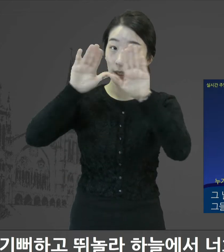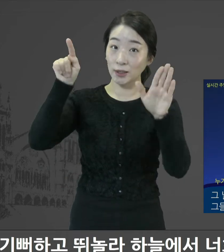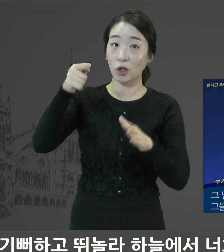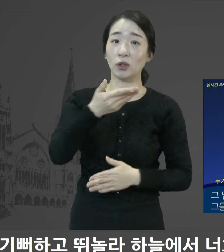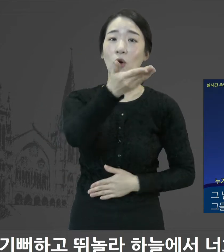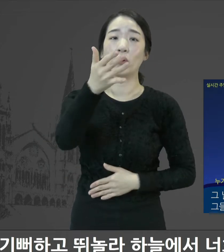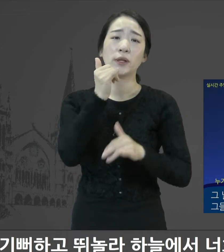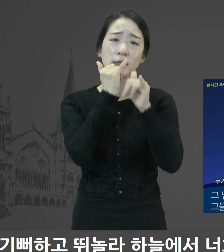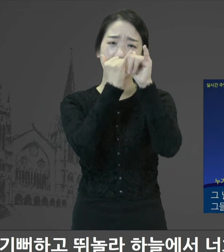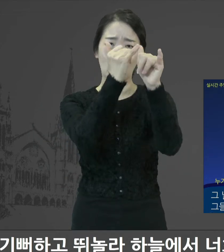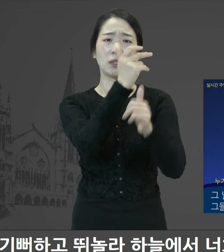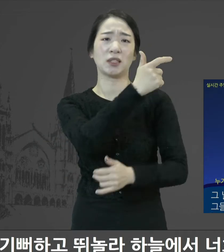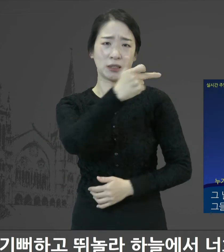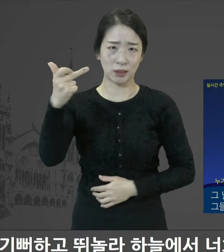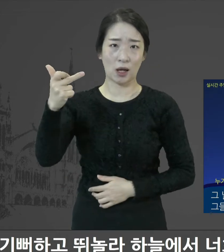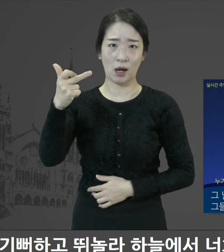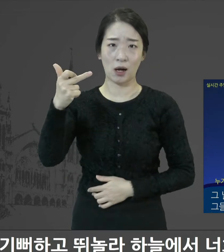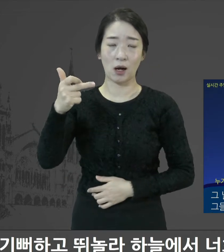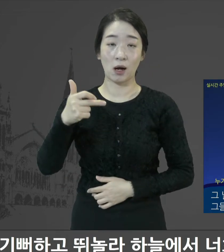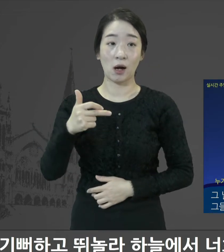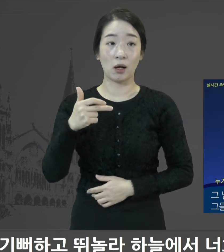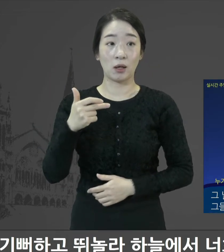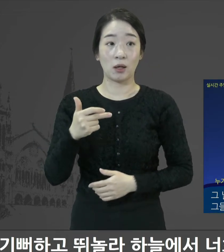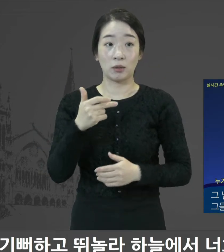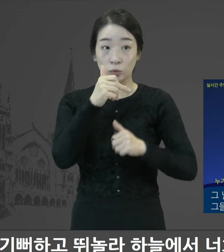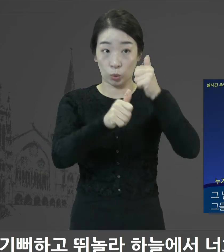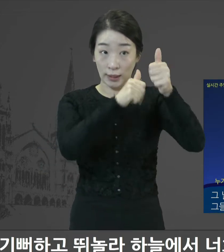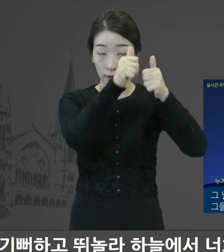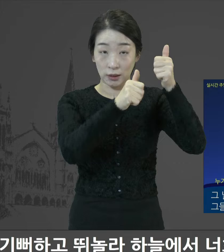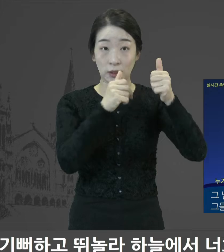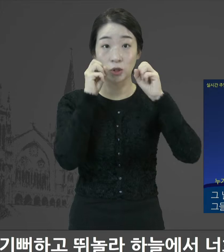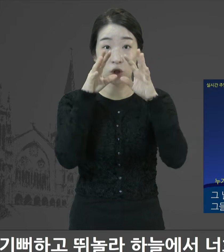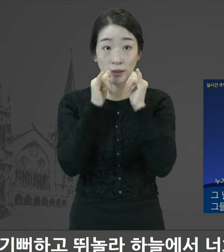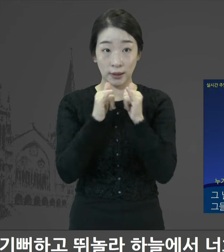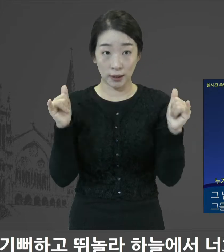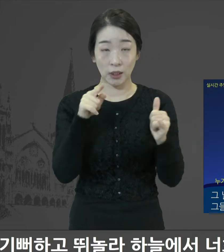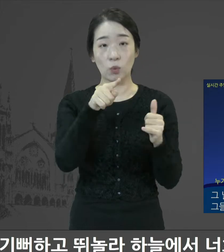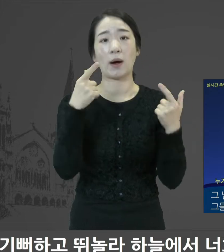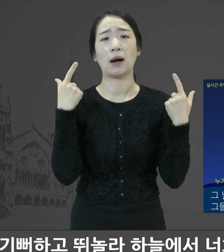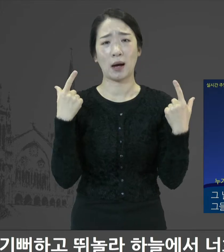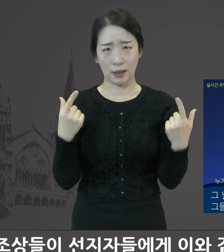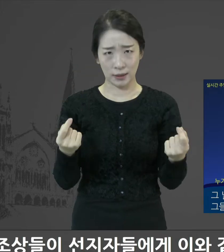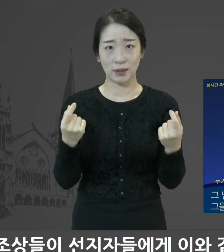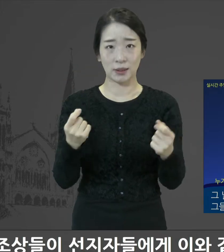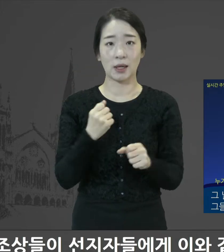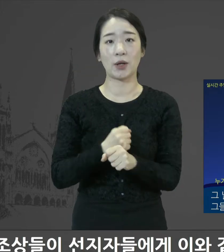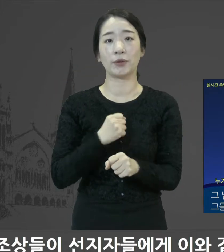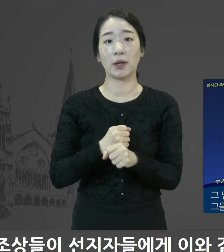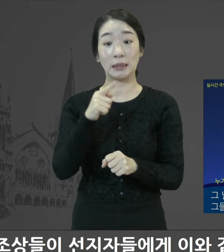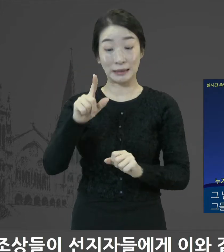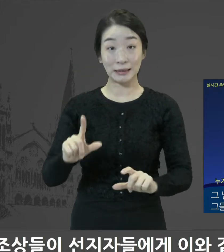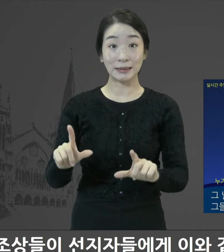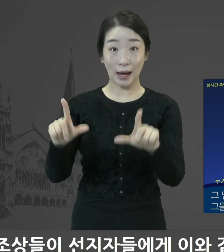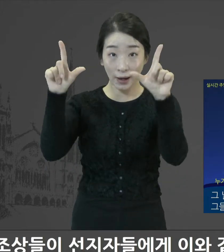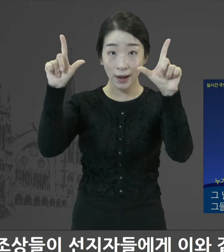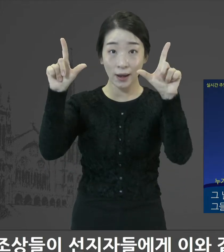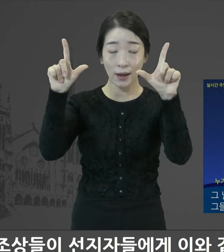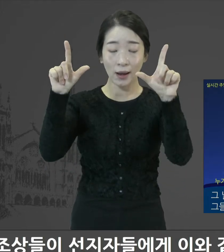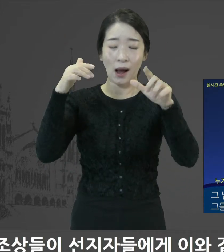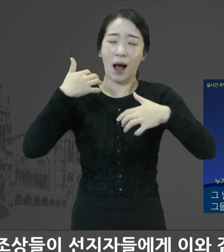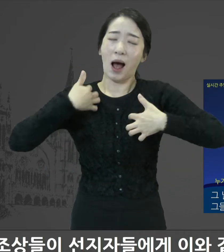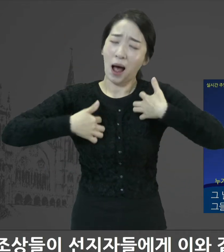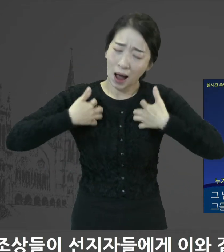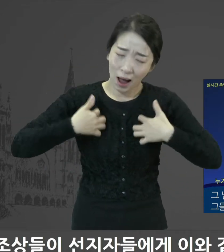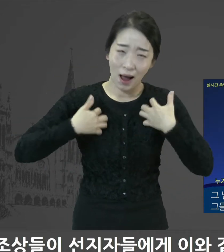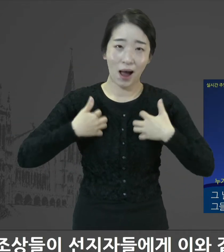상이 큼이라. 그들의 조상들이 선지자들에게 이와 같이 하였느니라. 그날에